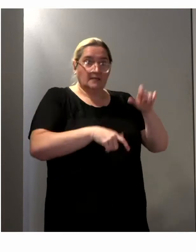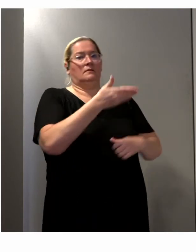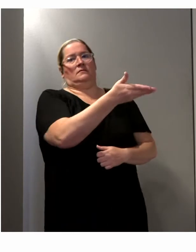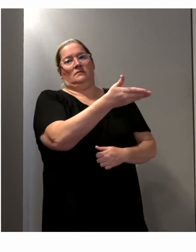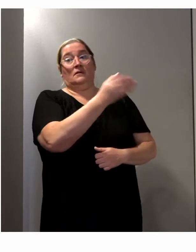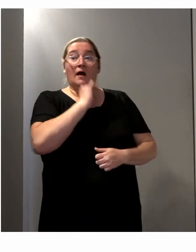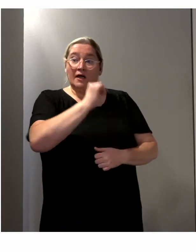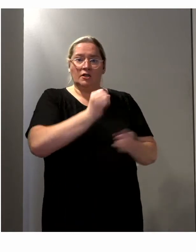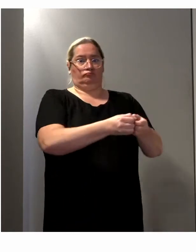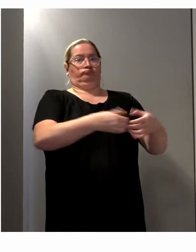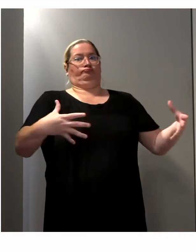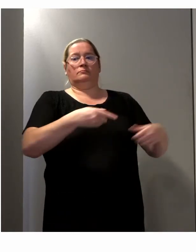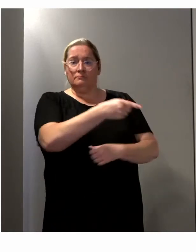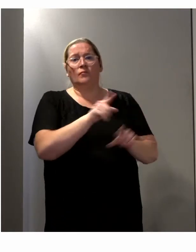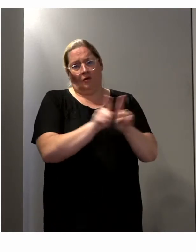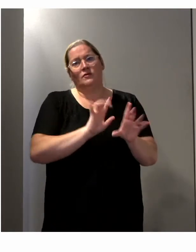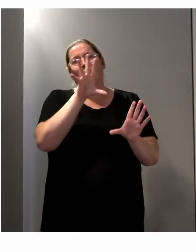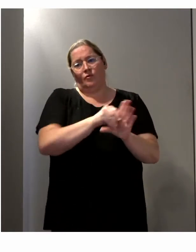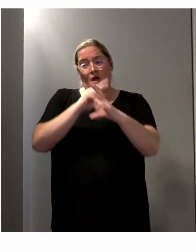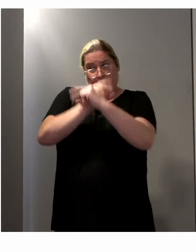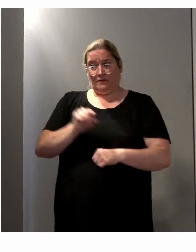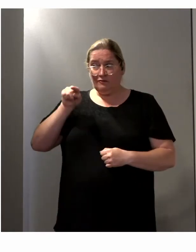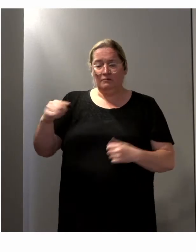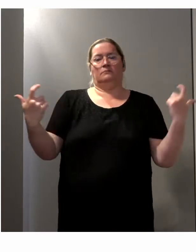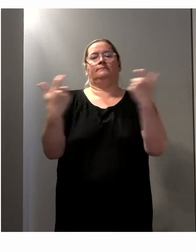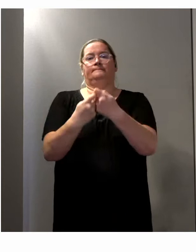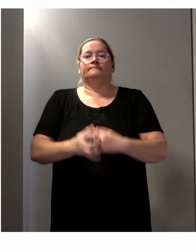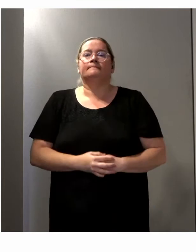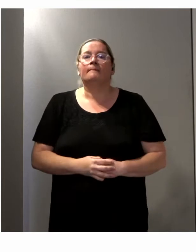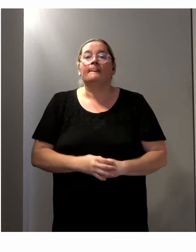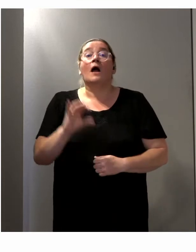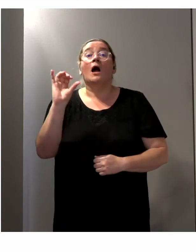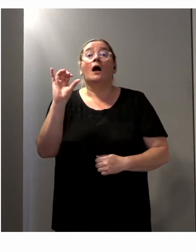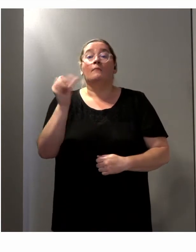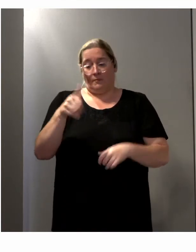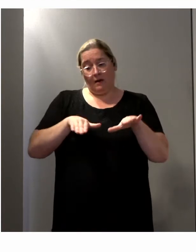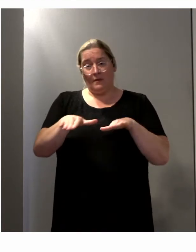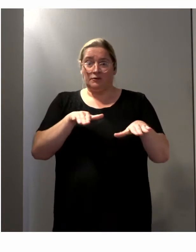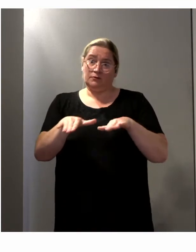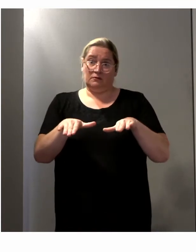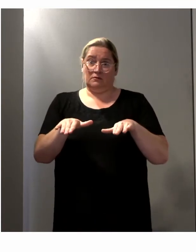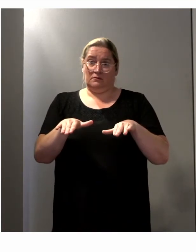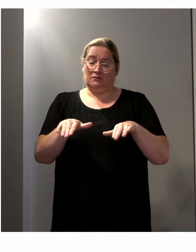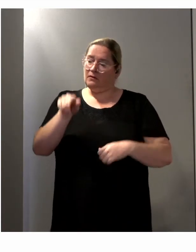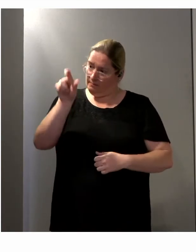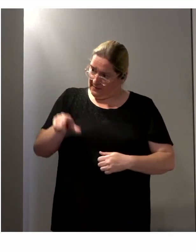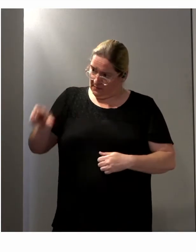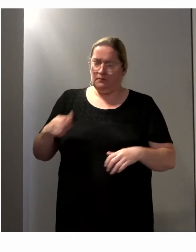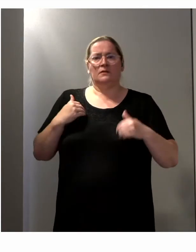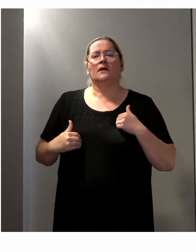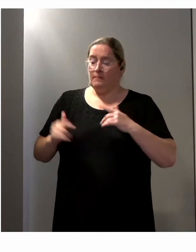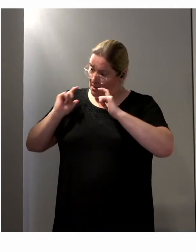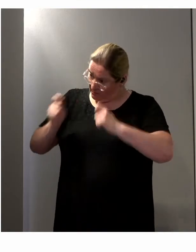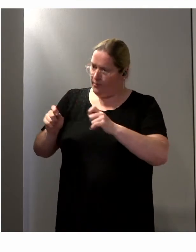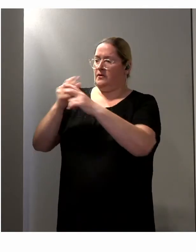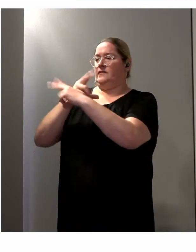rentrent dans la définition. Donc ça, c'est la première façon de définir les personnes handicapées. Donc à ce moment-là, si on s'intéresse